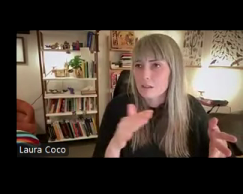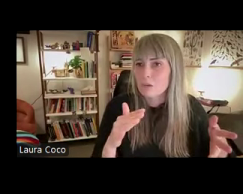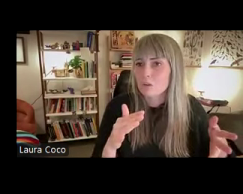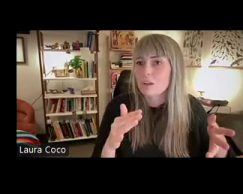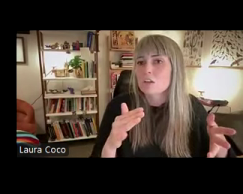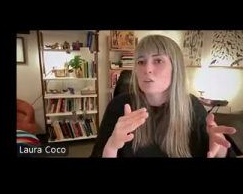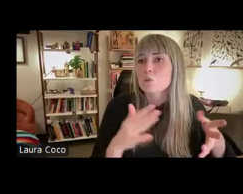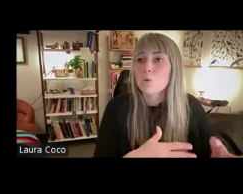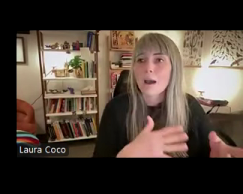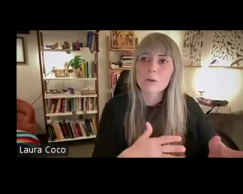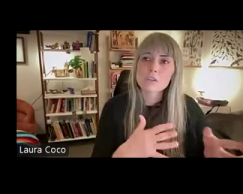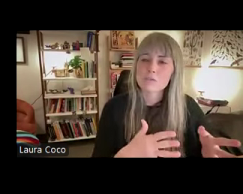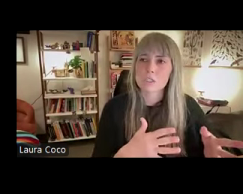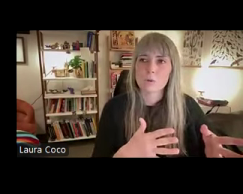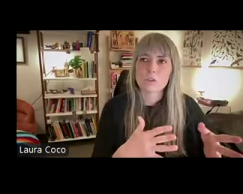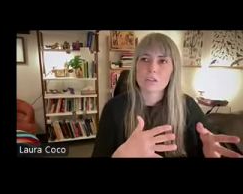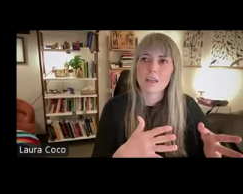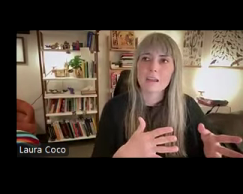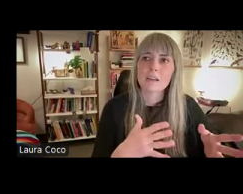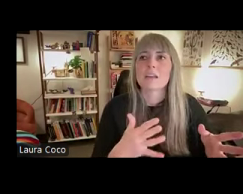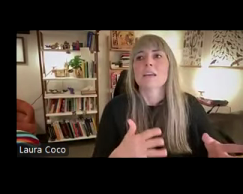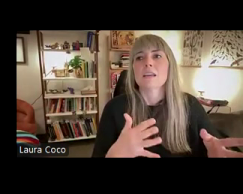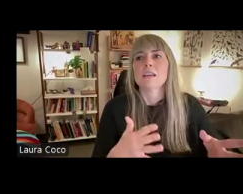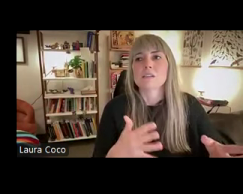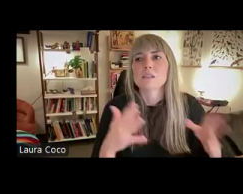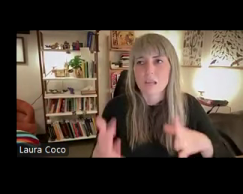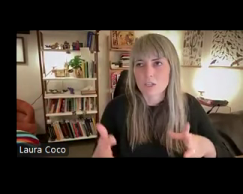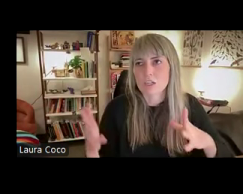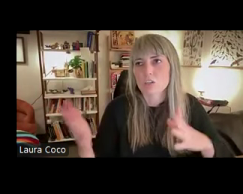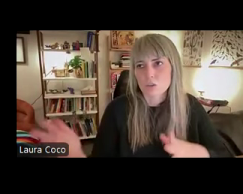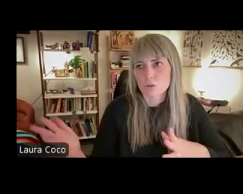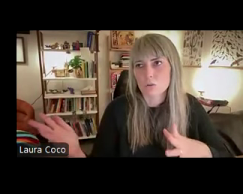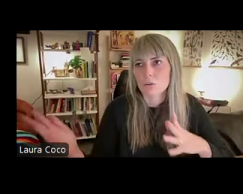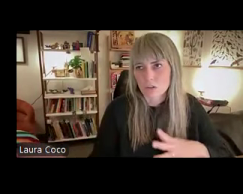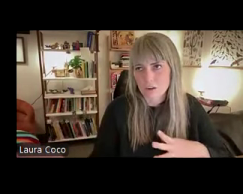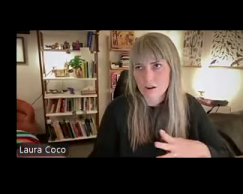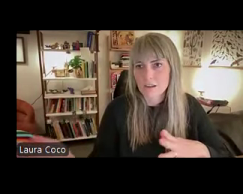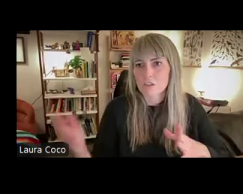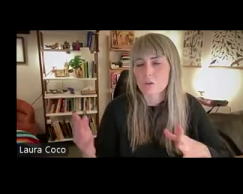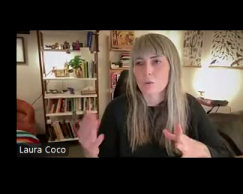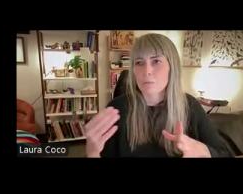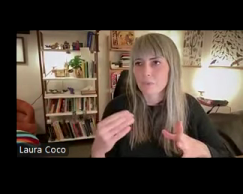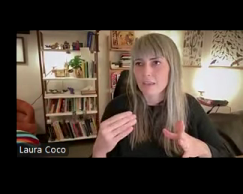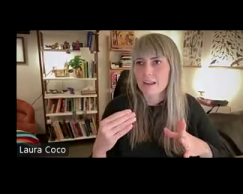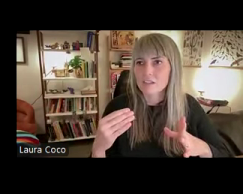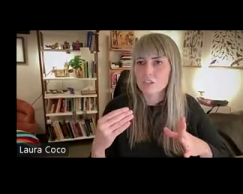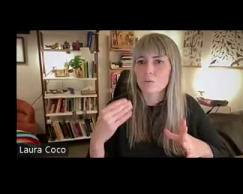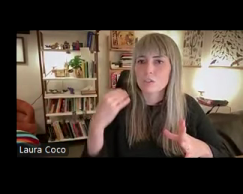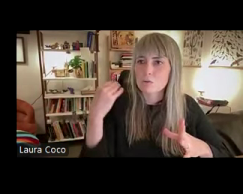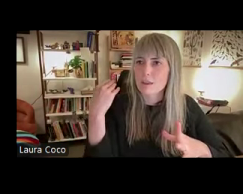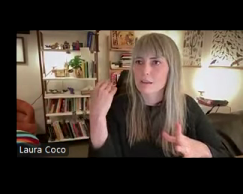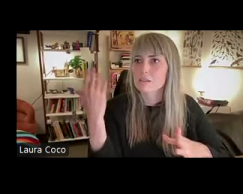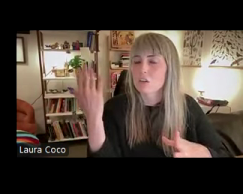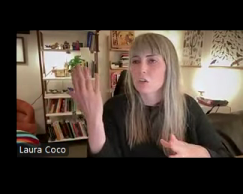audición. Pero, por ejemplo, 2 horas de exposición a la parte del cultivo puede causar daño